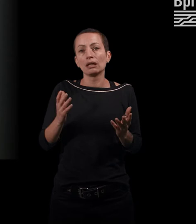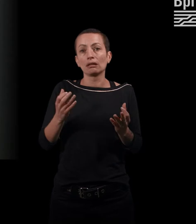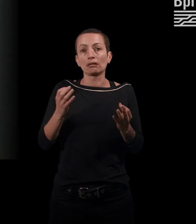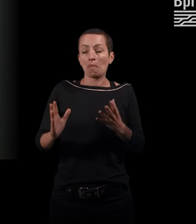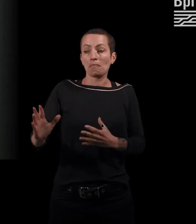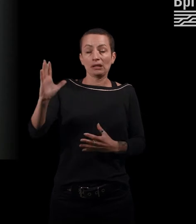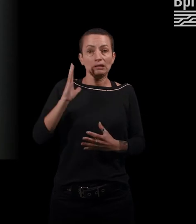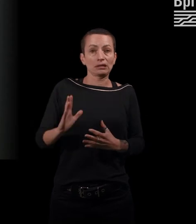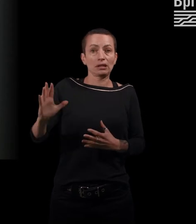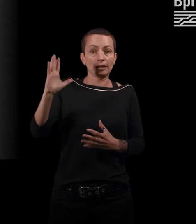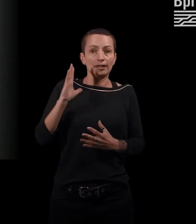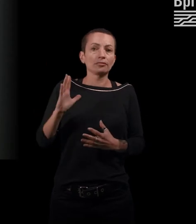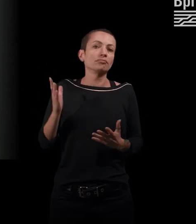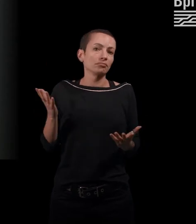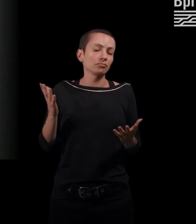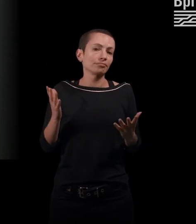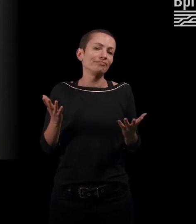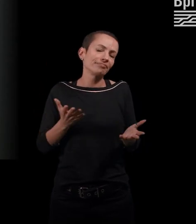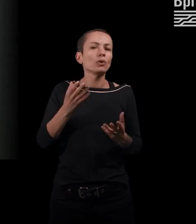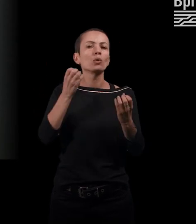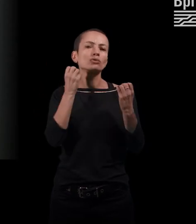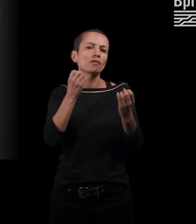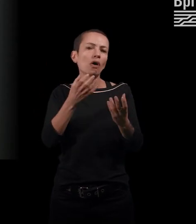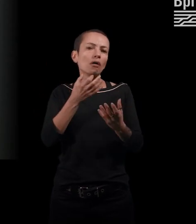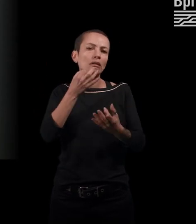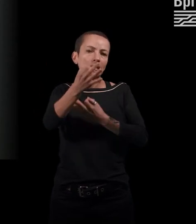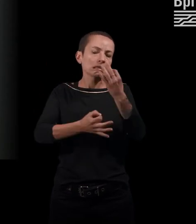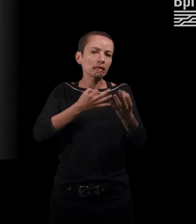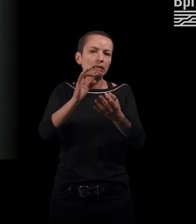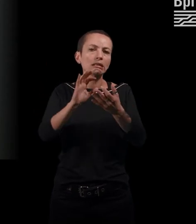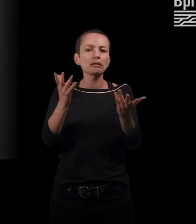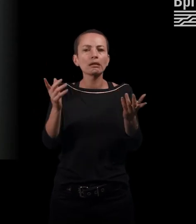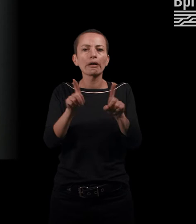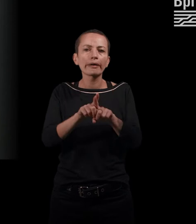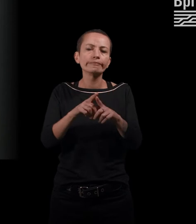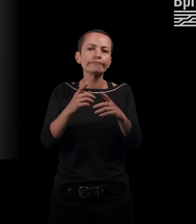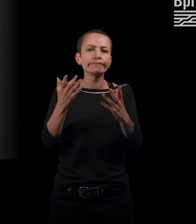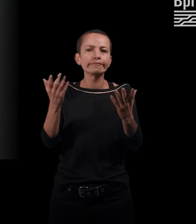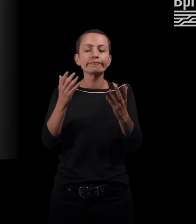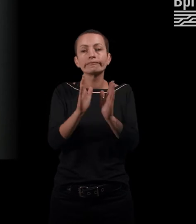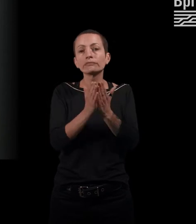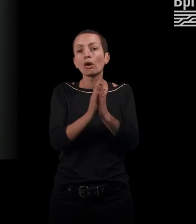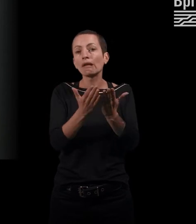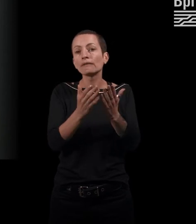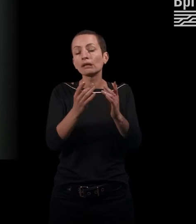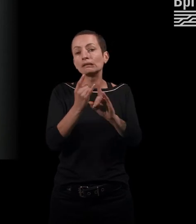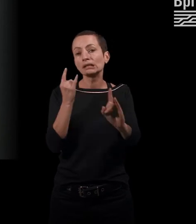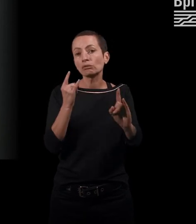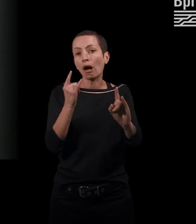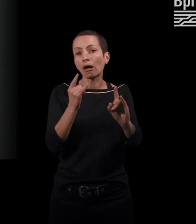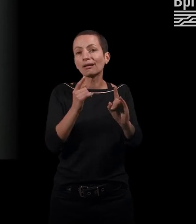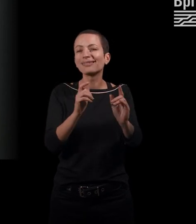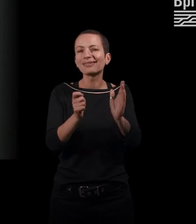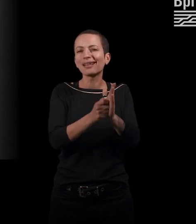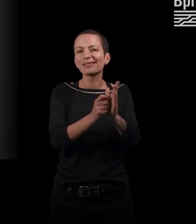et le passé est de nouveau le passé. Donc on parle souvent de cette histoire qui s'arrête dans les manuels scolaires